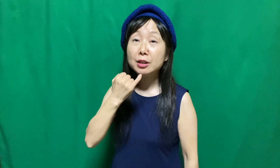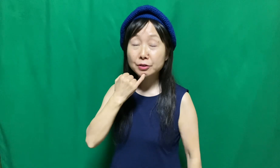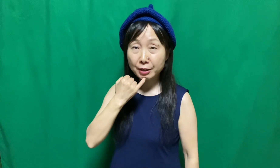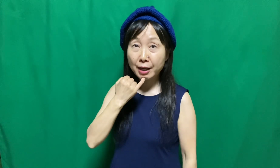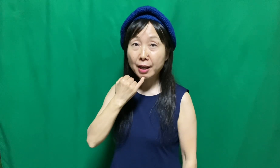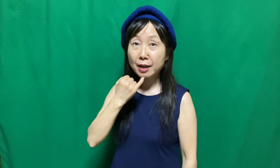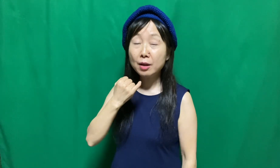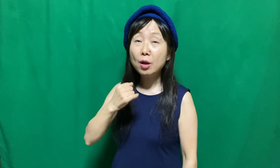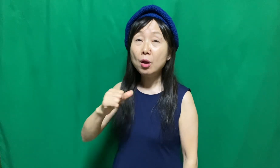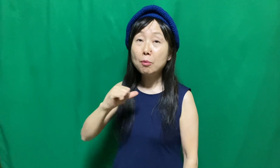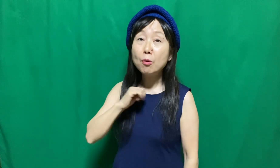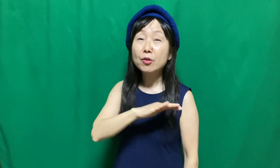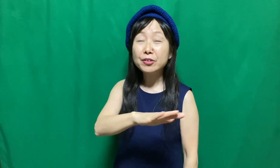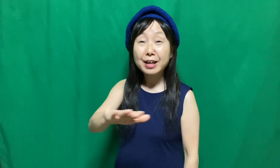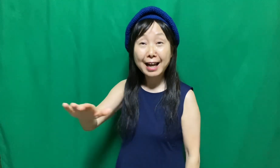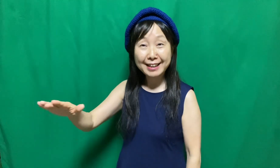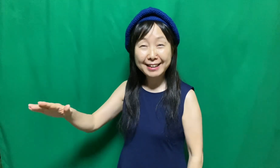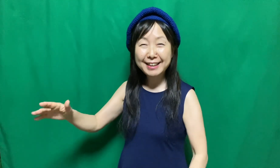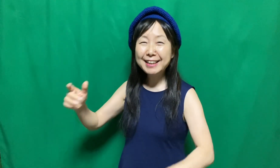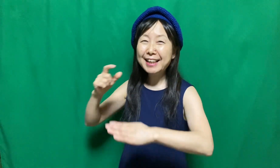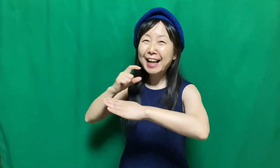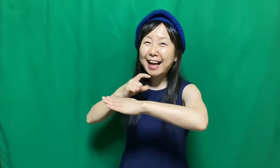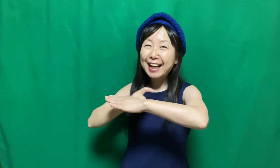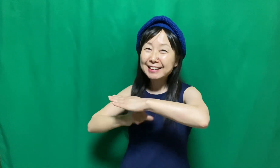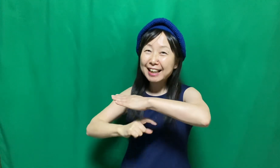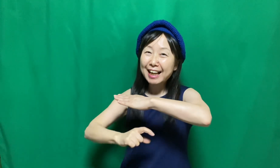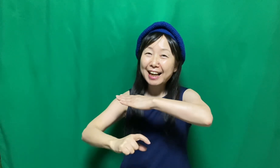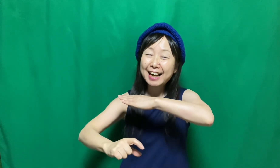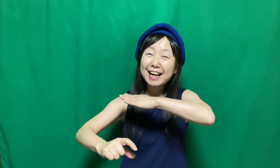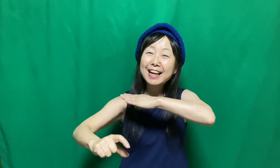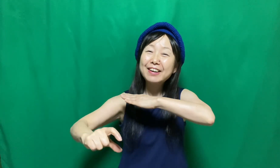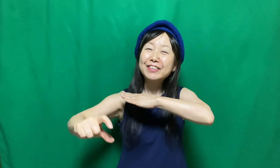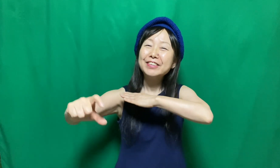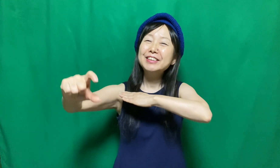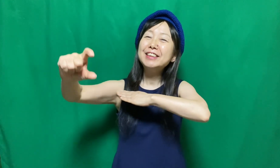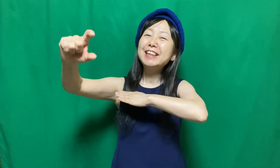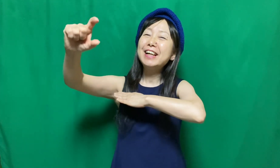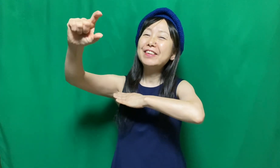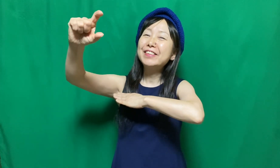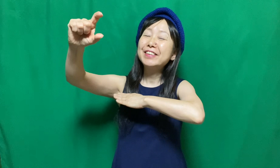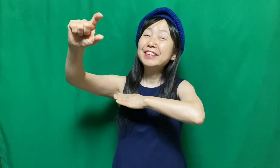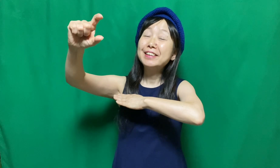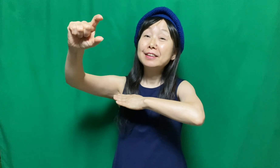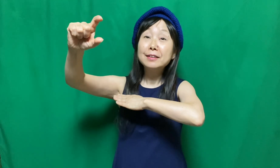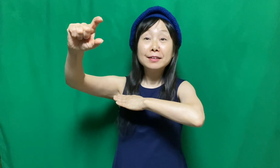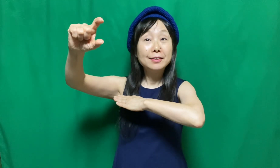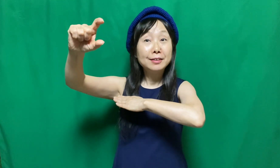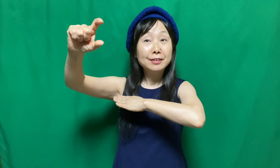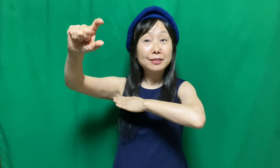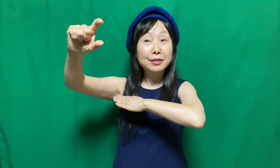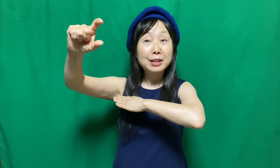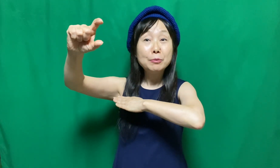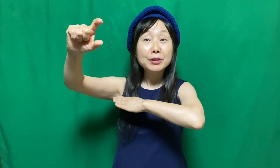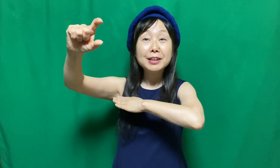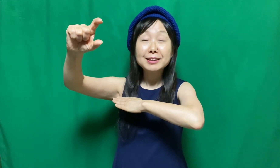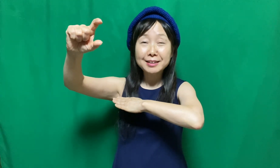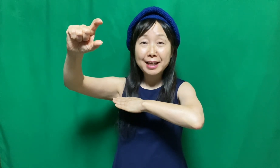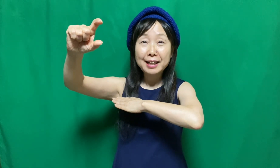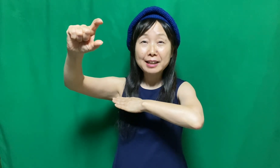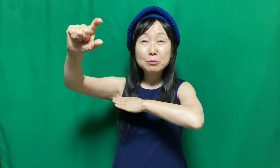ね。僕らに朝が訪れたよ。これでもいいんですね。でも一応